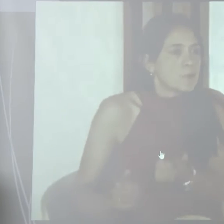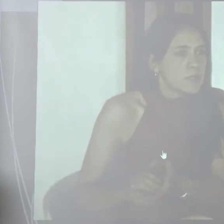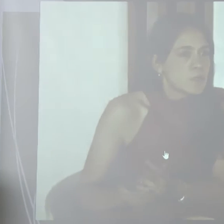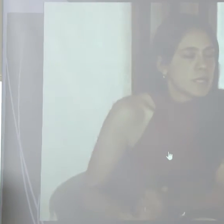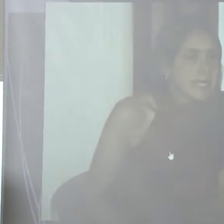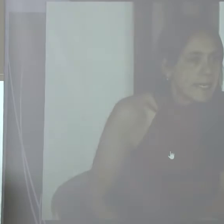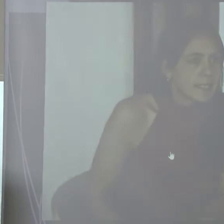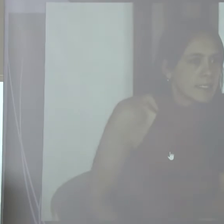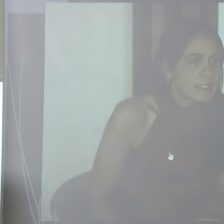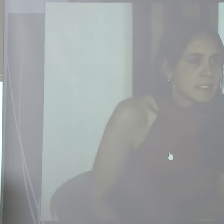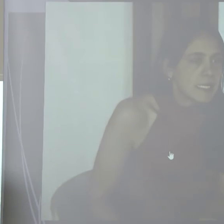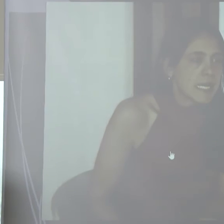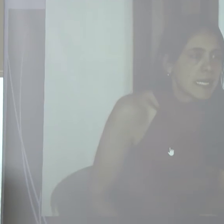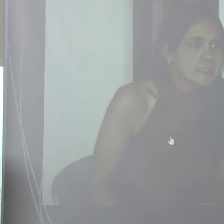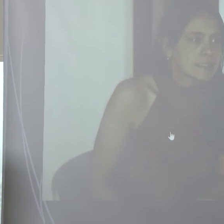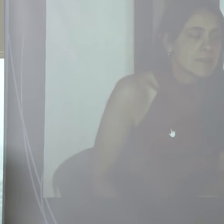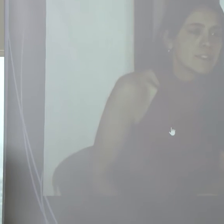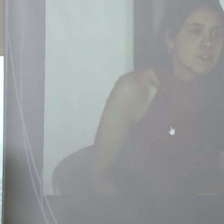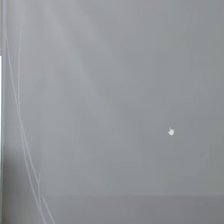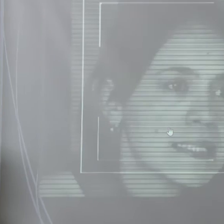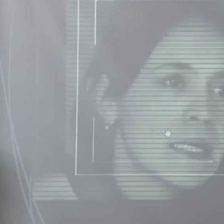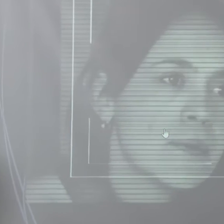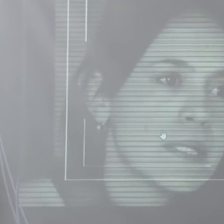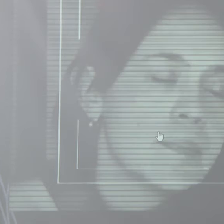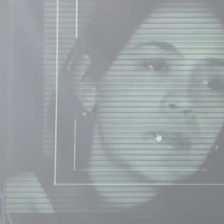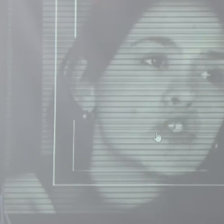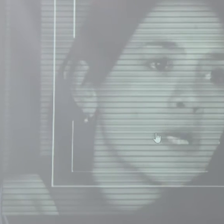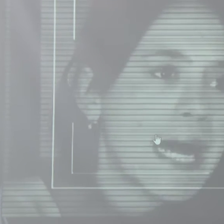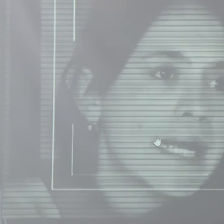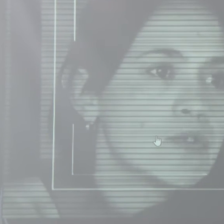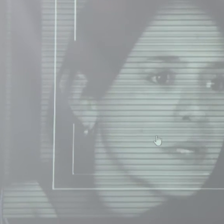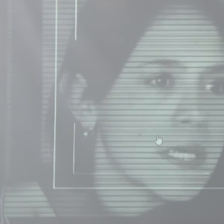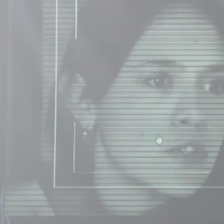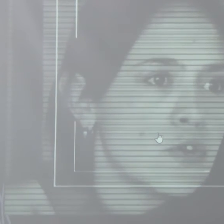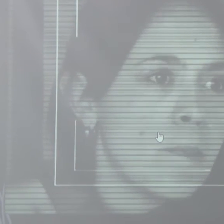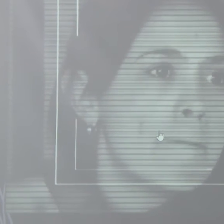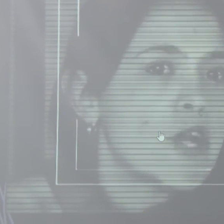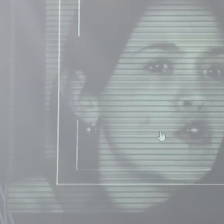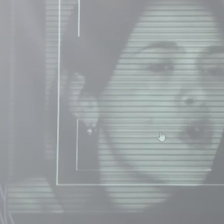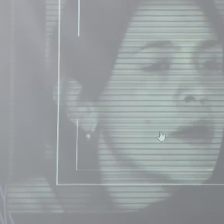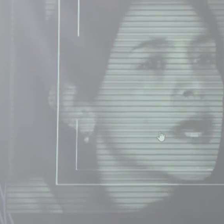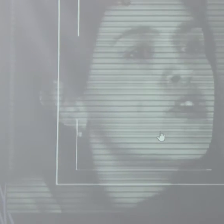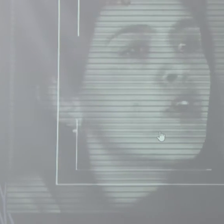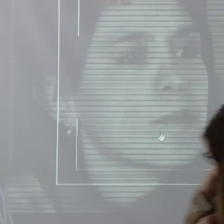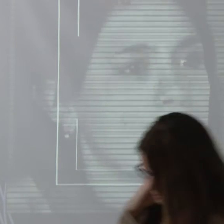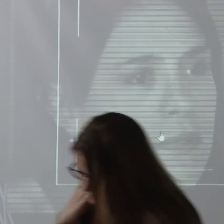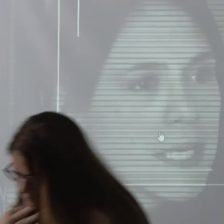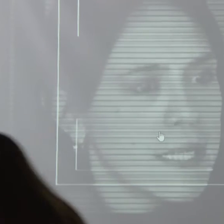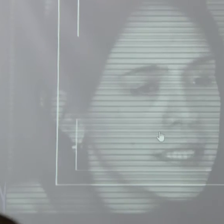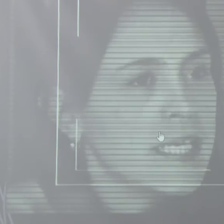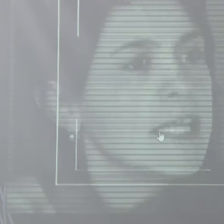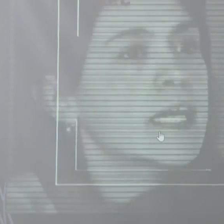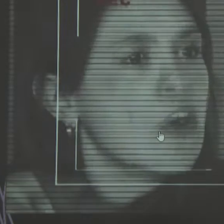Acuérdate que por virtud de la ley, las defensorías del televidente primero son legales su creación, pero no hay una norma